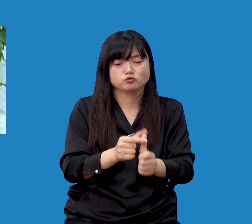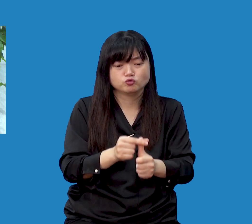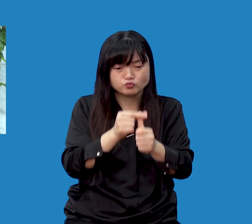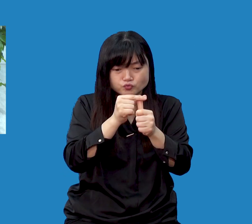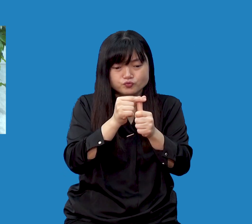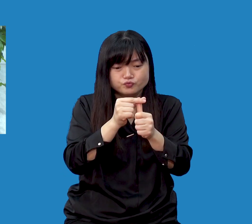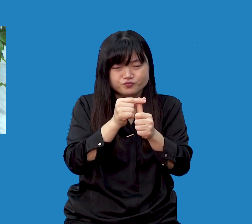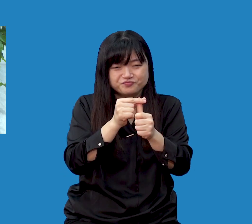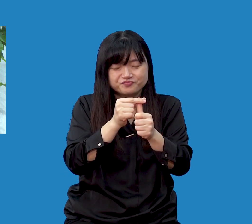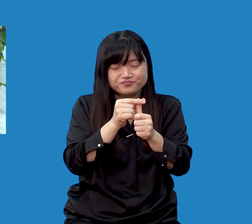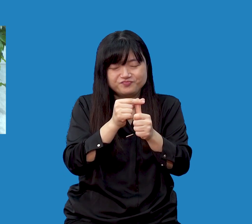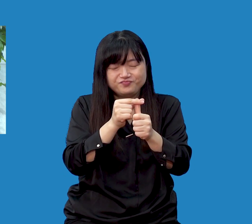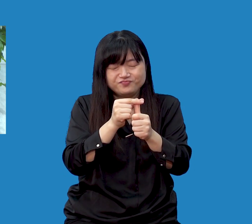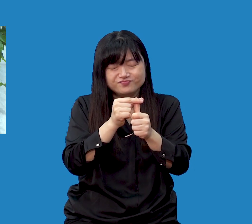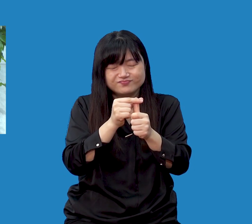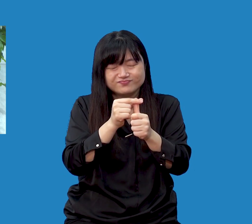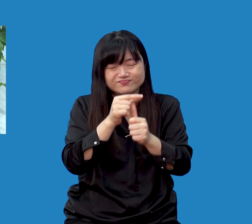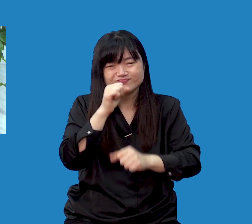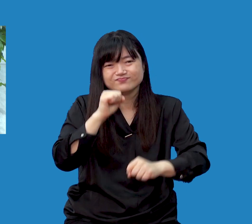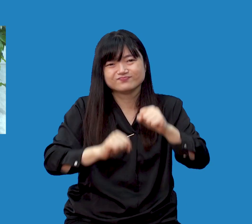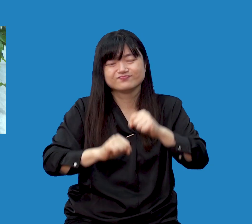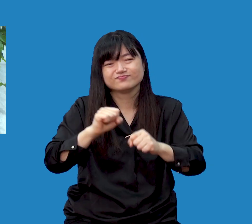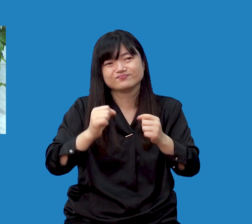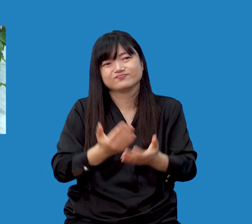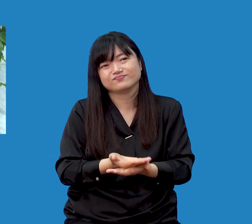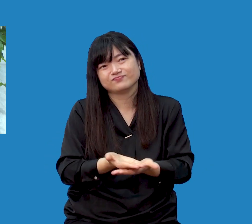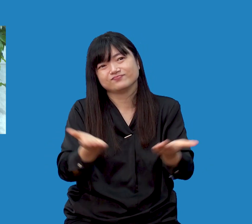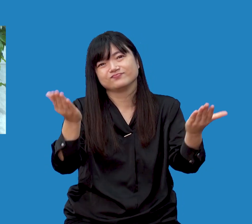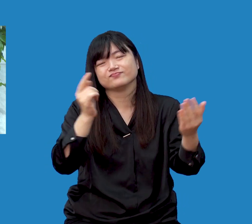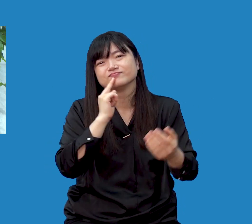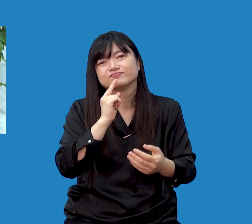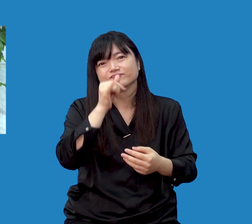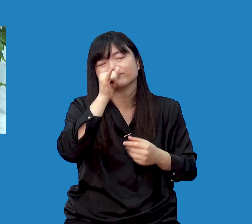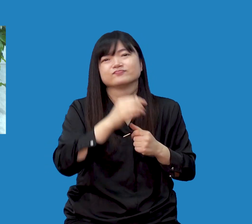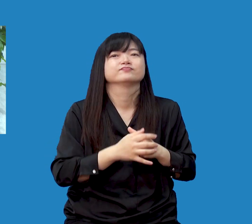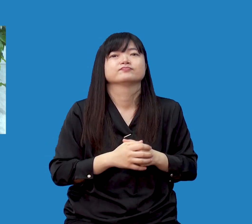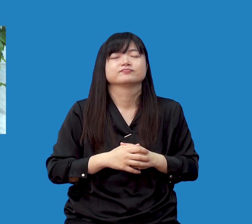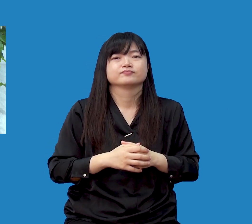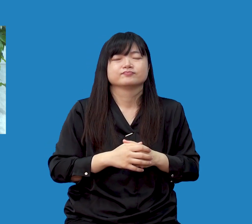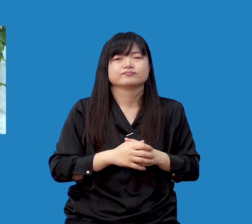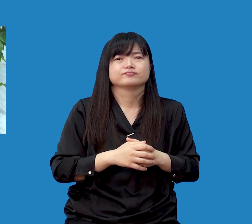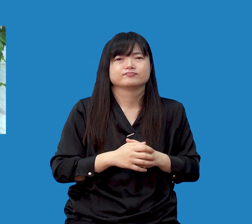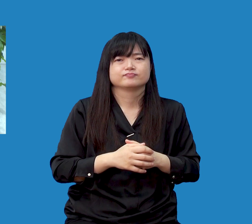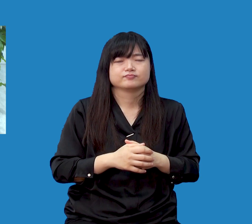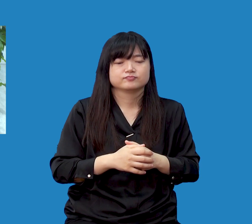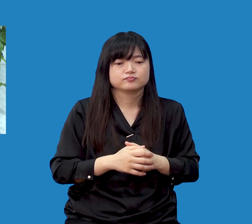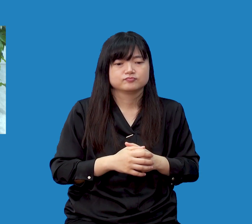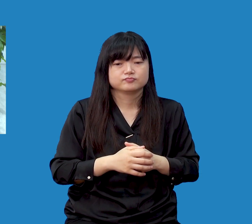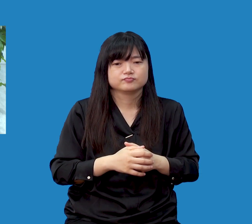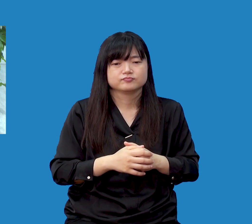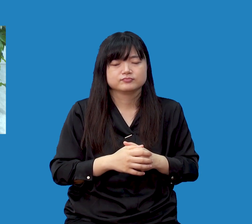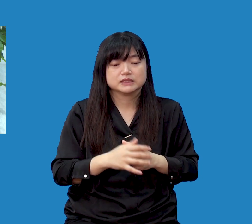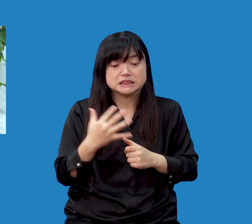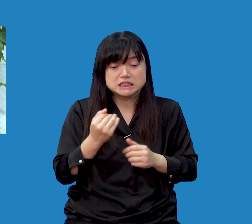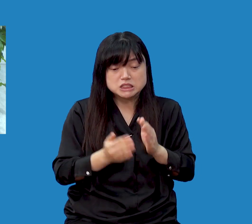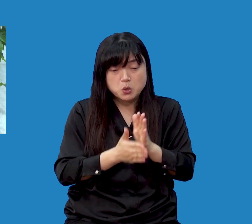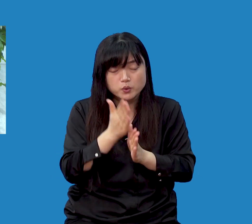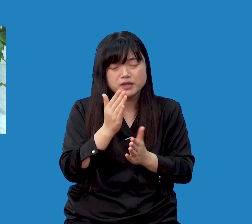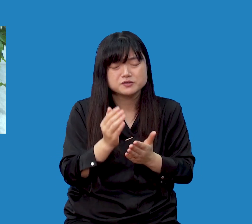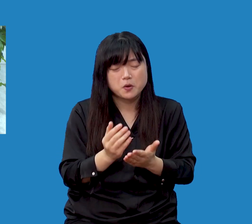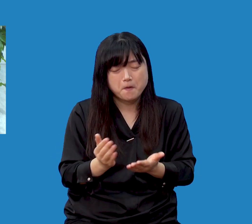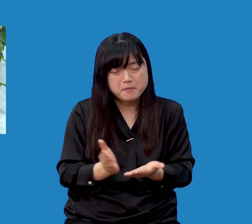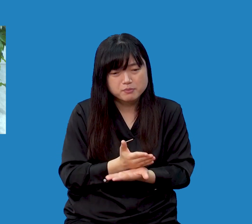구원의 향연을 베푸신다 말씀합니다. 종말의 시온에서 장차 베풀어질 그